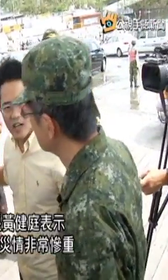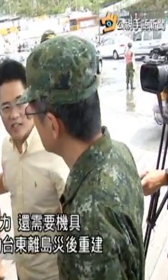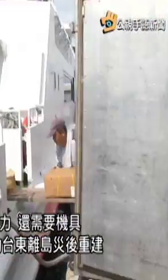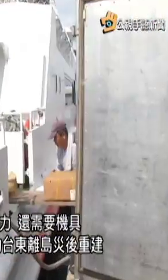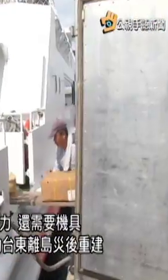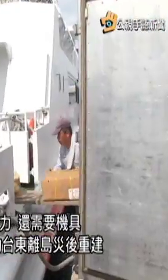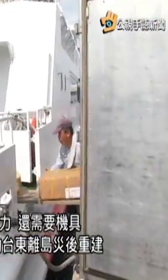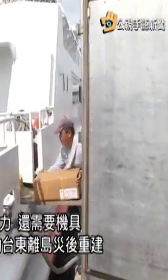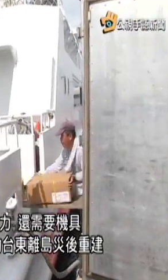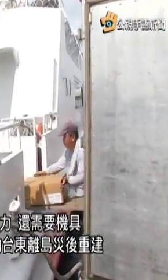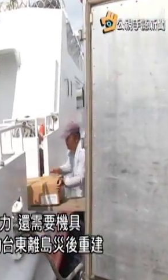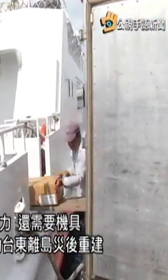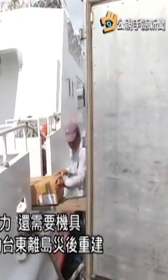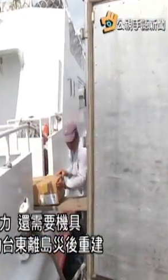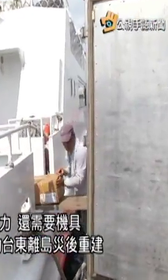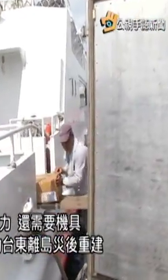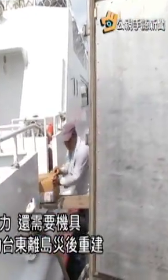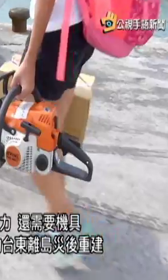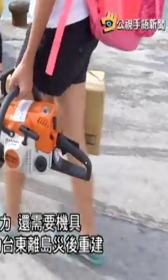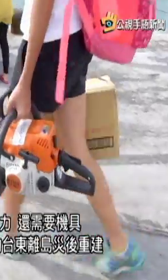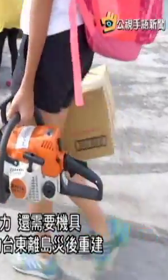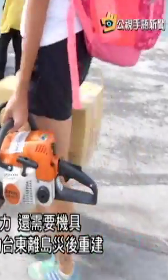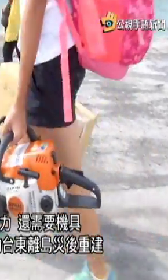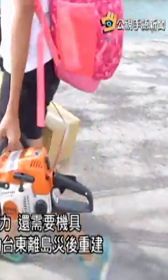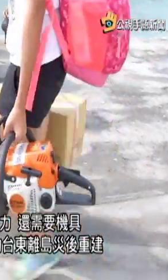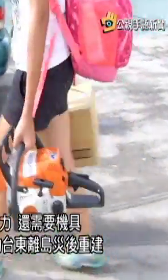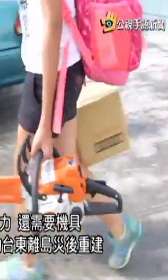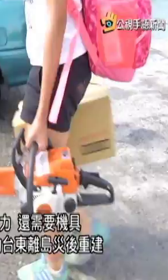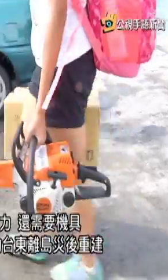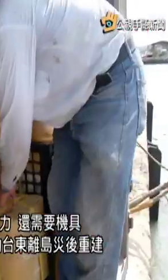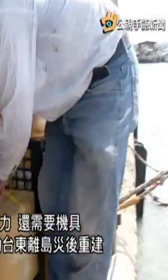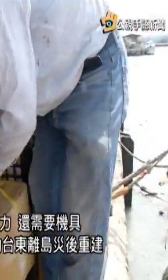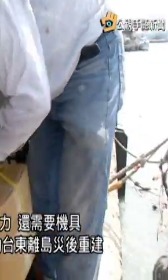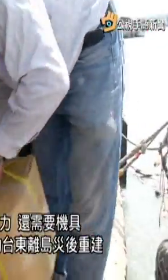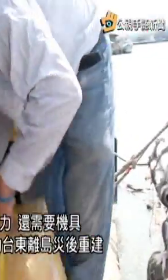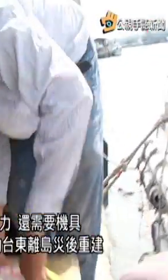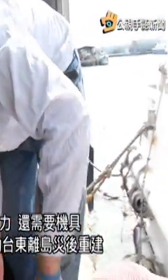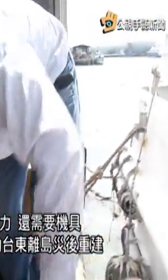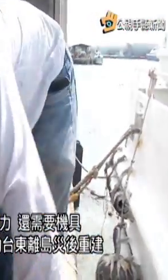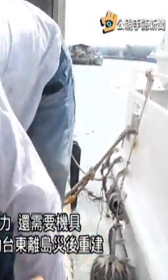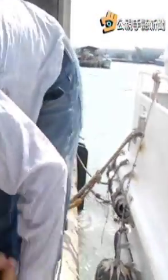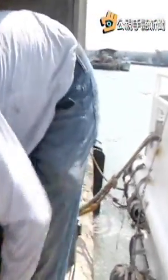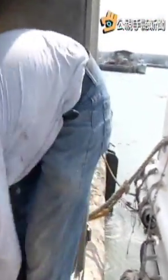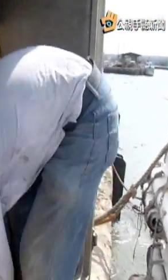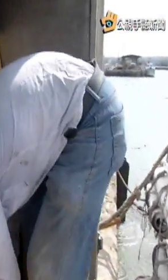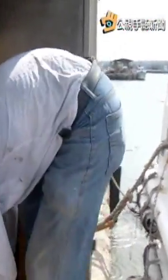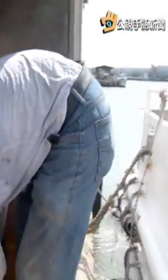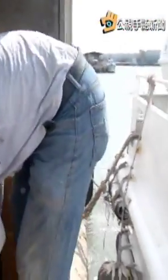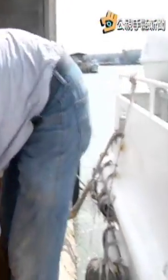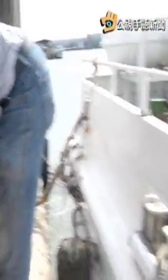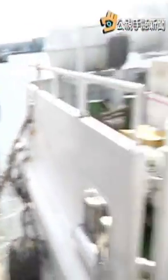需要人力，还需要机具，呼吁各界能协助台东离岛灾后重建。记者张明哲台东报道。